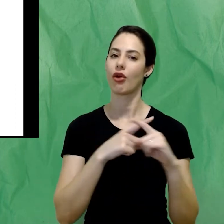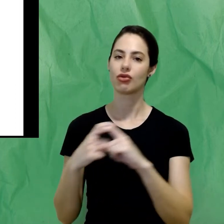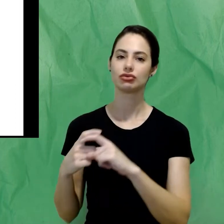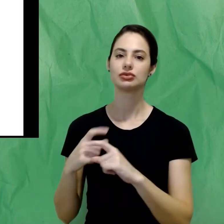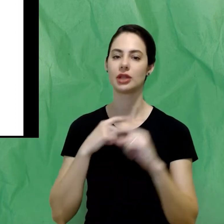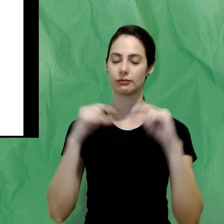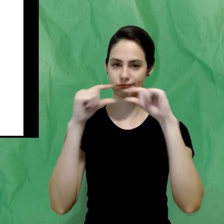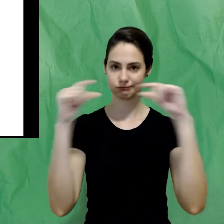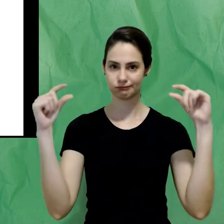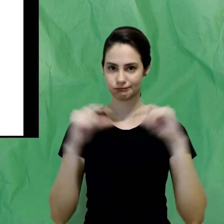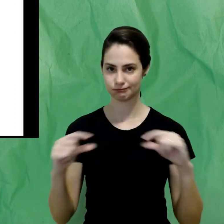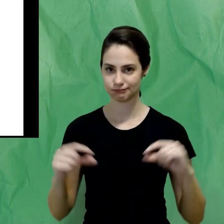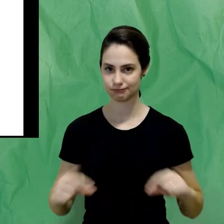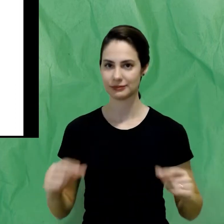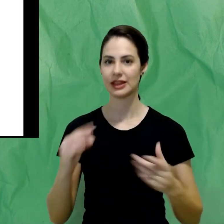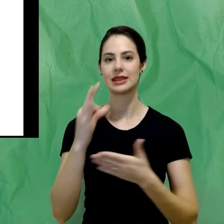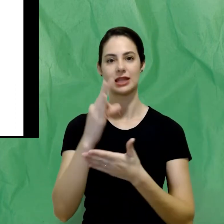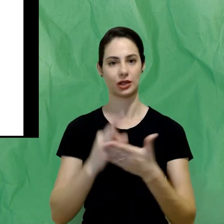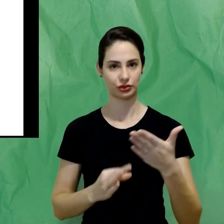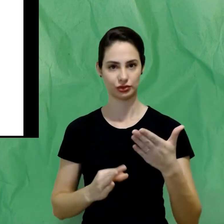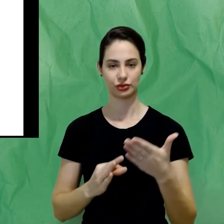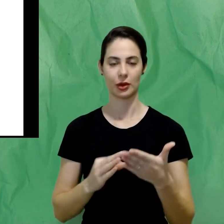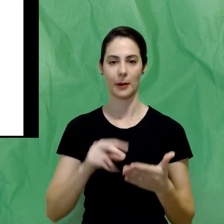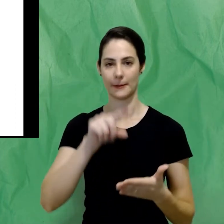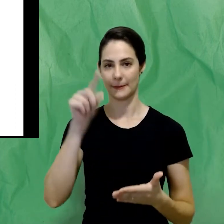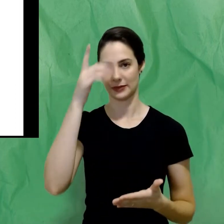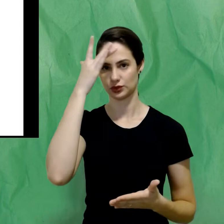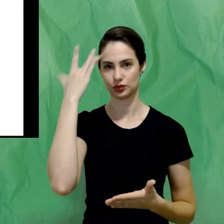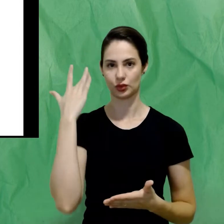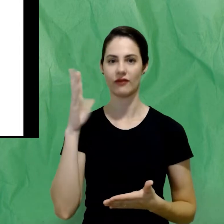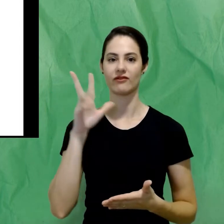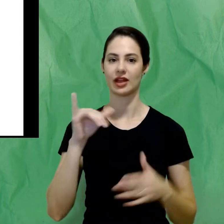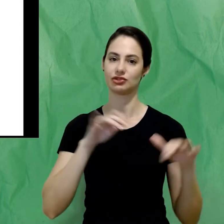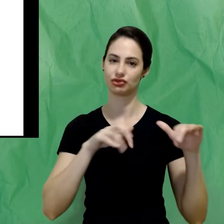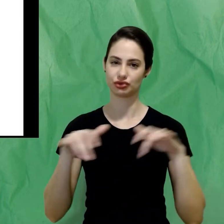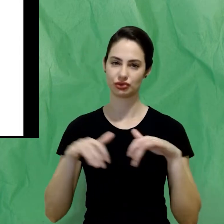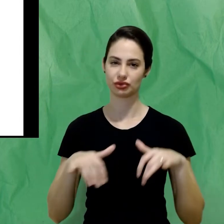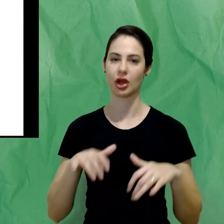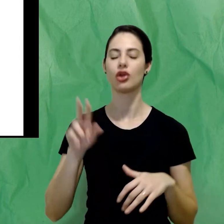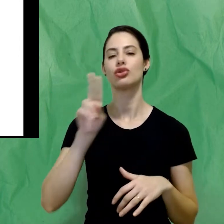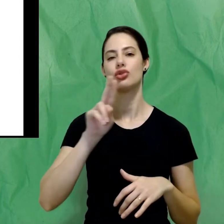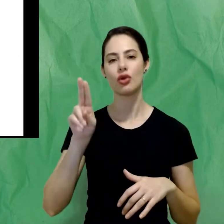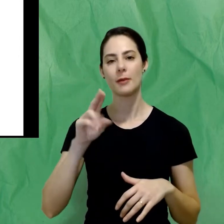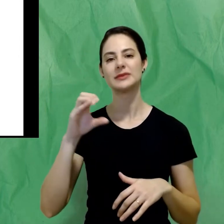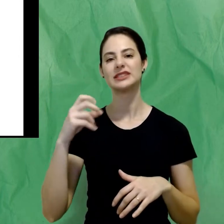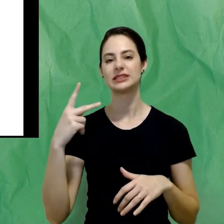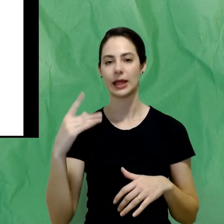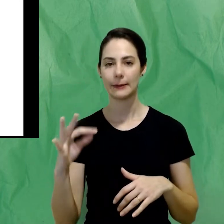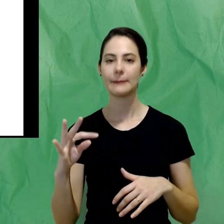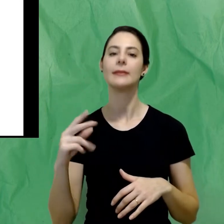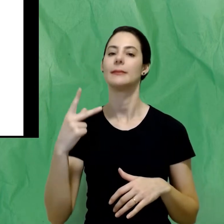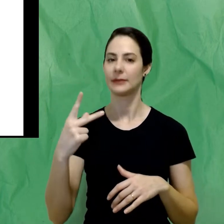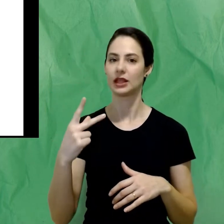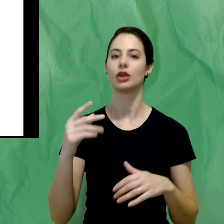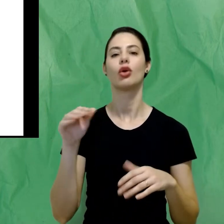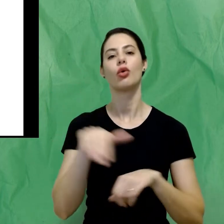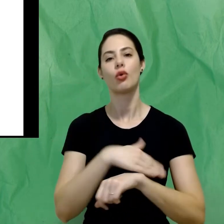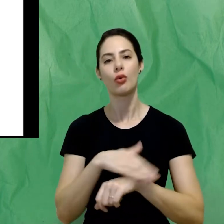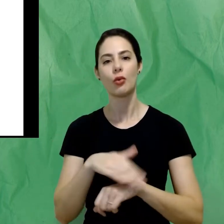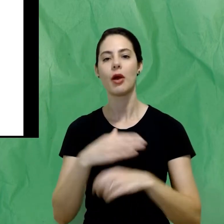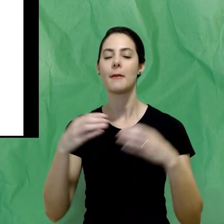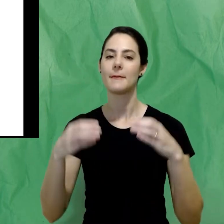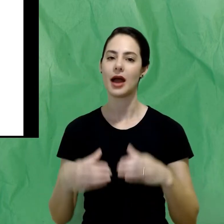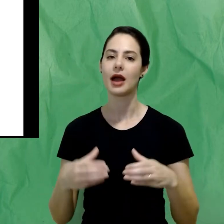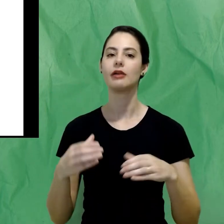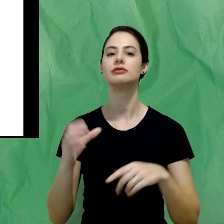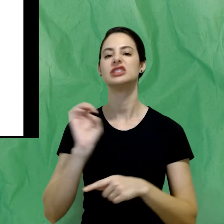gente campos de texto, onde o usuário vai digitar o nome dele, o CEP, a rua, o bairro, a cidade e o estado,